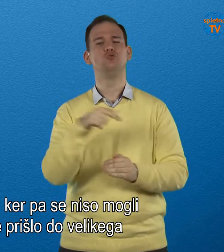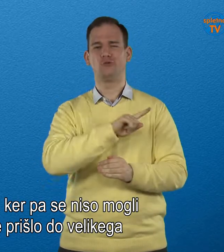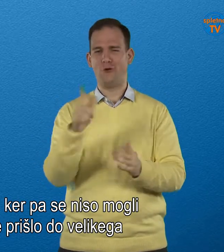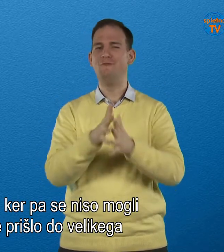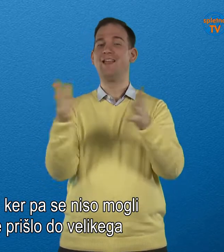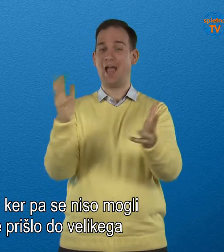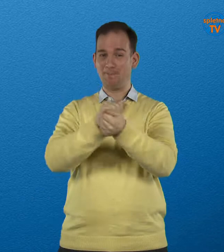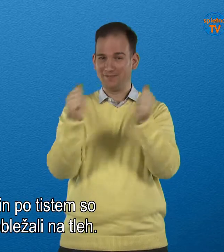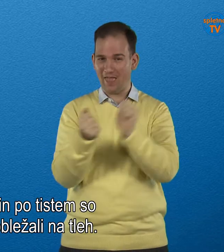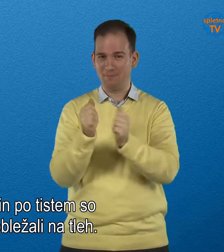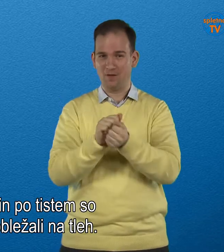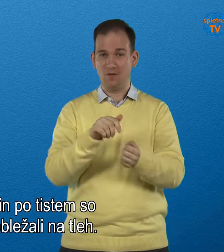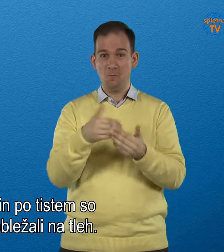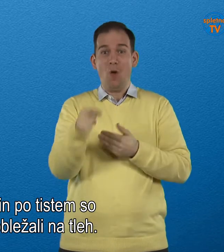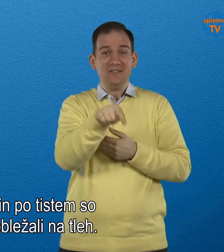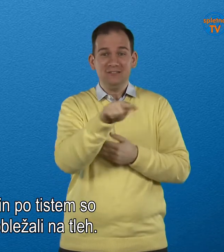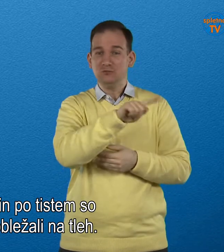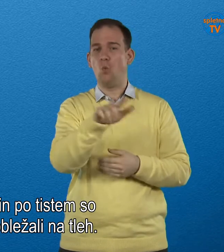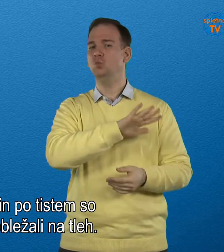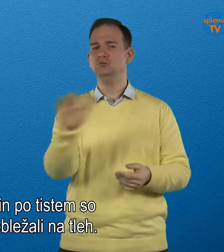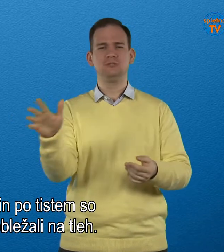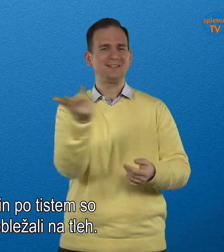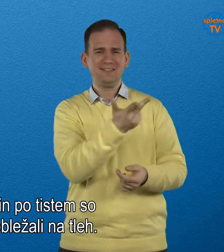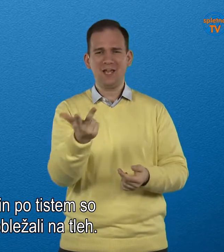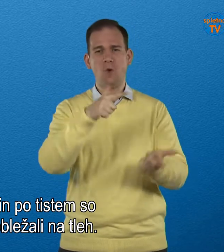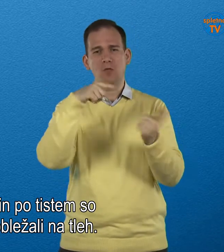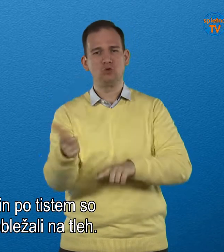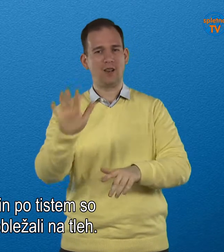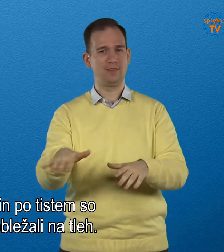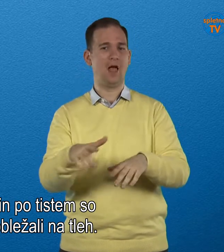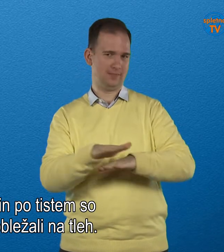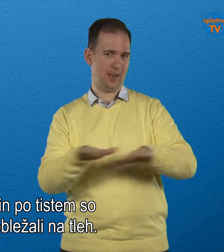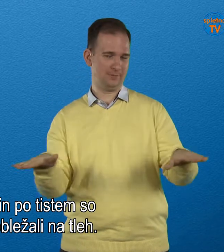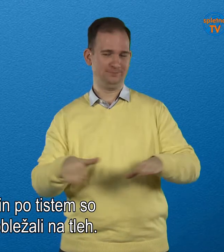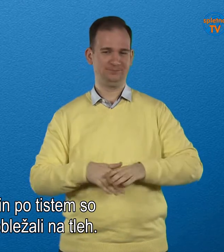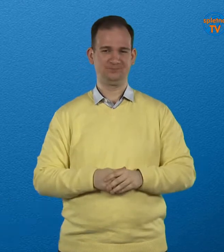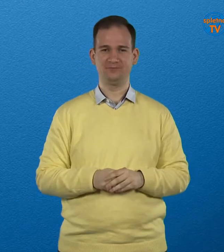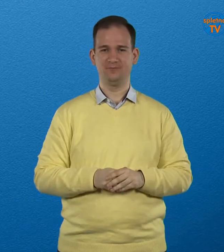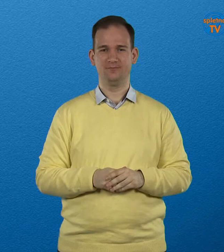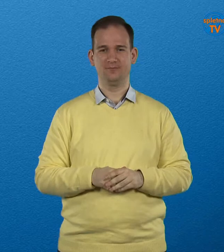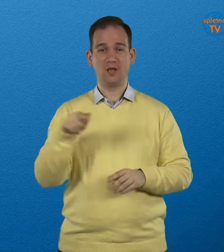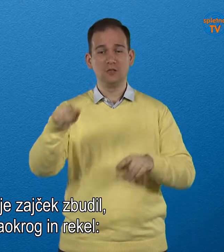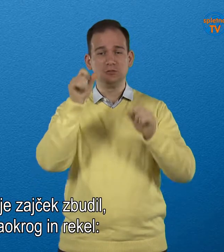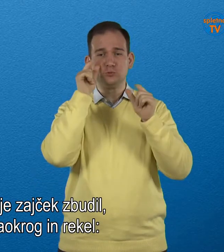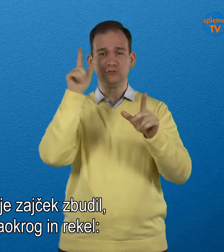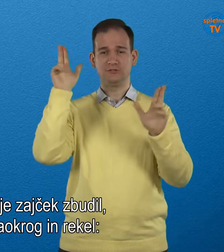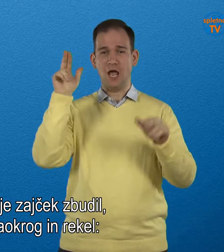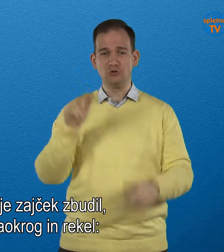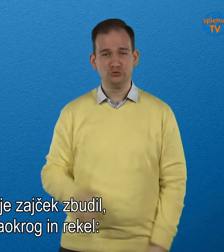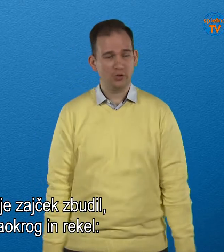je prišlo do velikega pretepa in po tistem so vsi trije obležali na tleh. Takrat se je zajček